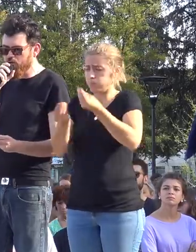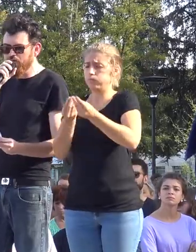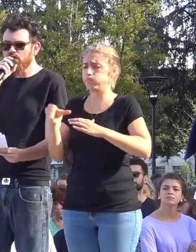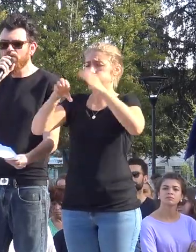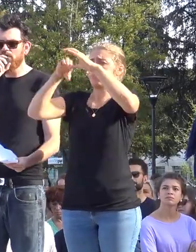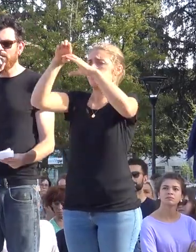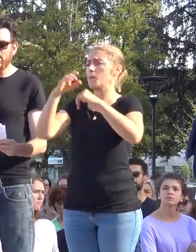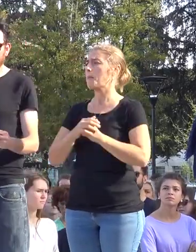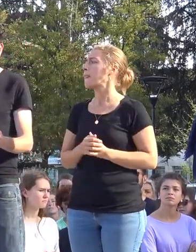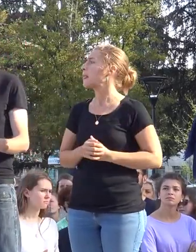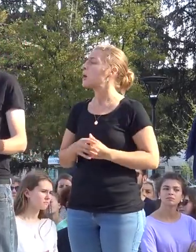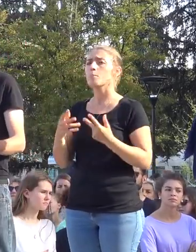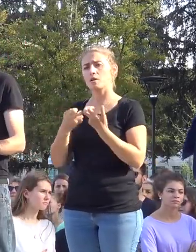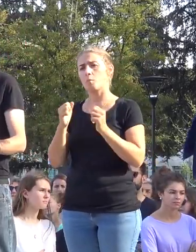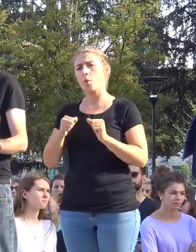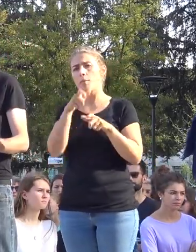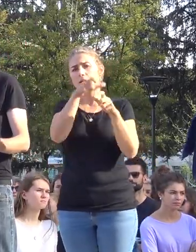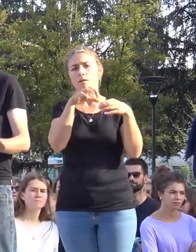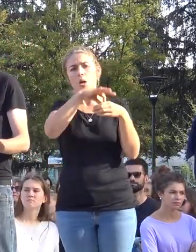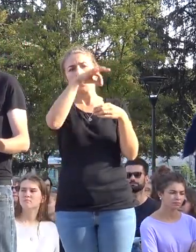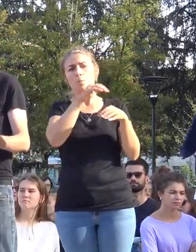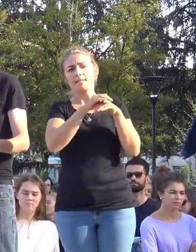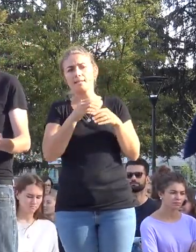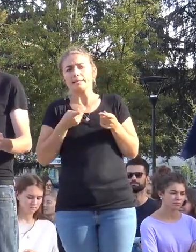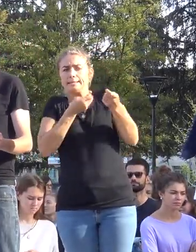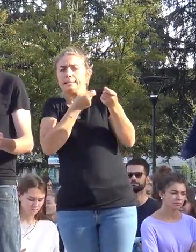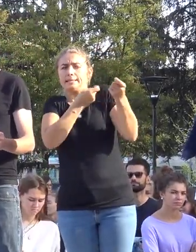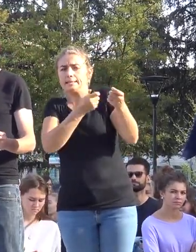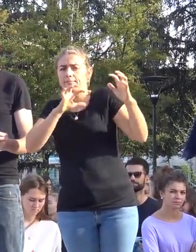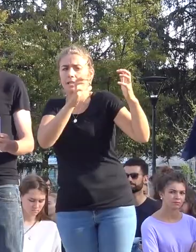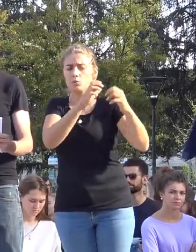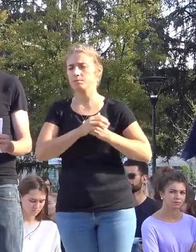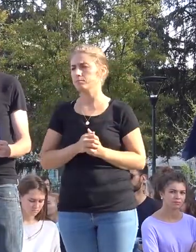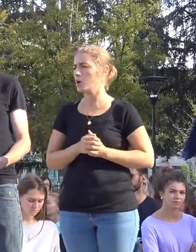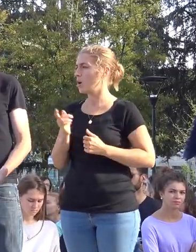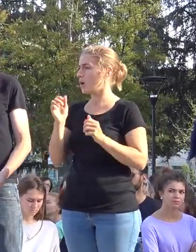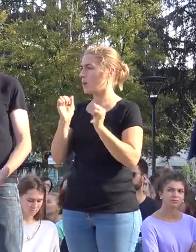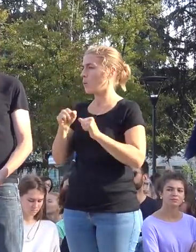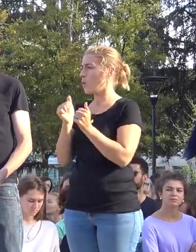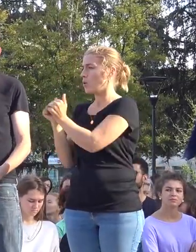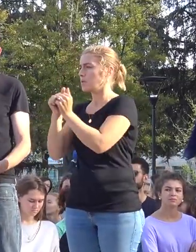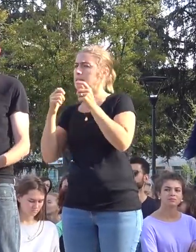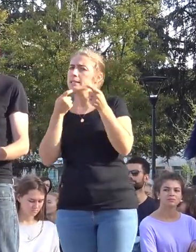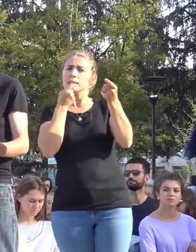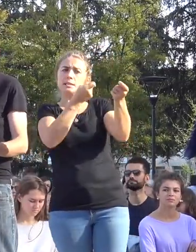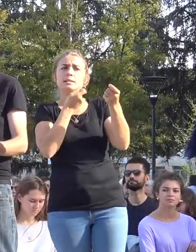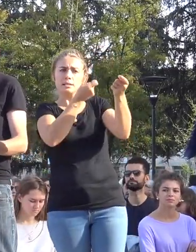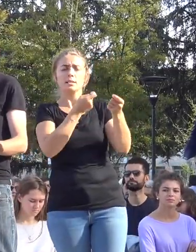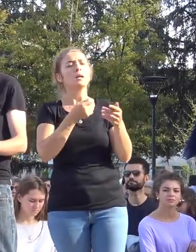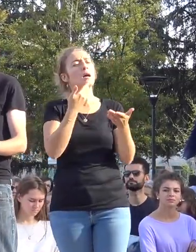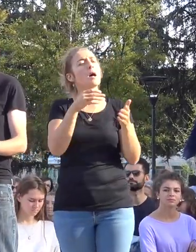exemple mettre la pression sur nos politiques. Nous pouvons ensemble exiger de nos élus qu'ils fassent de l'écologie leur priorité numéro